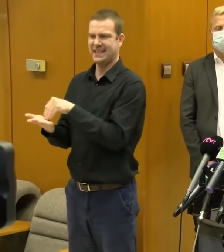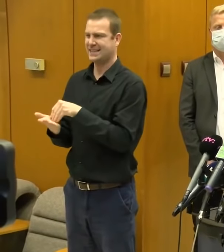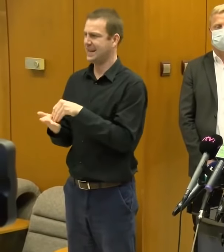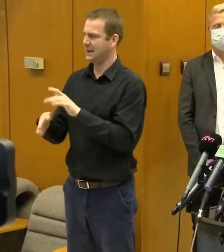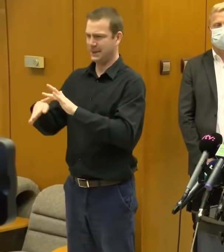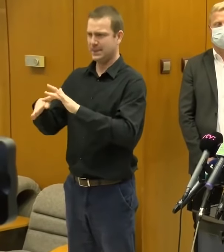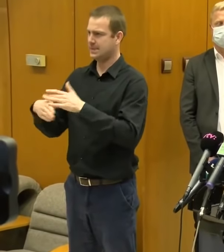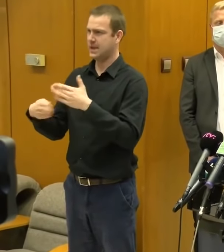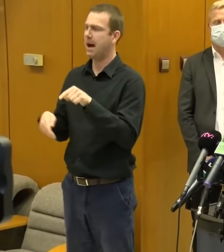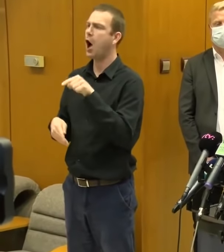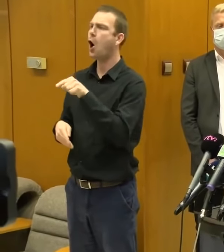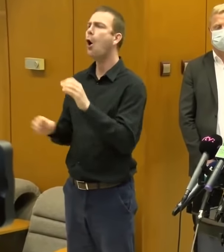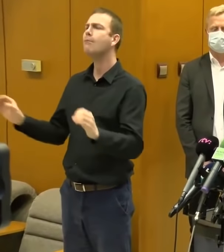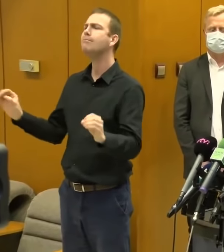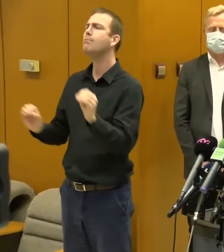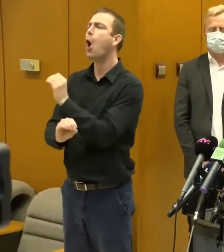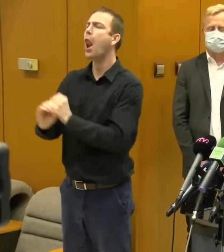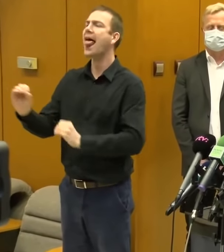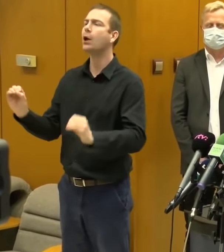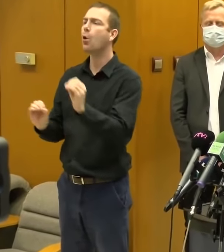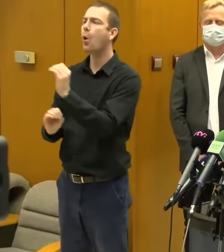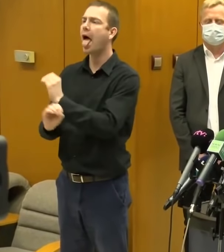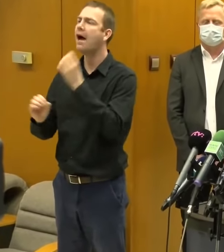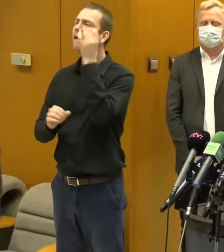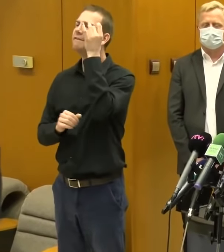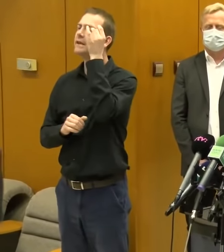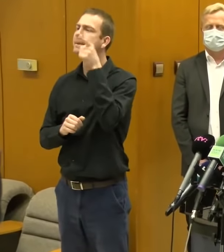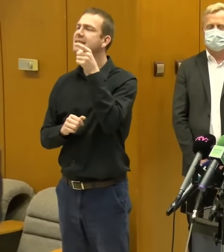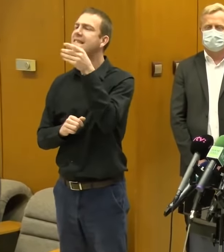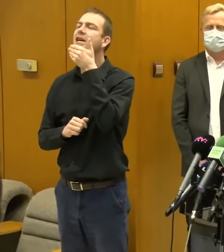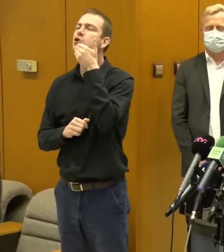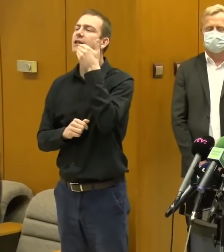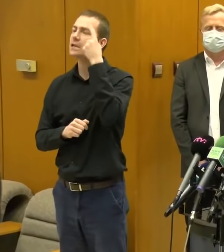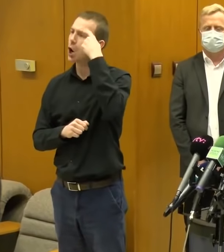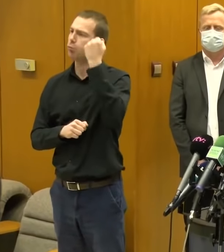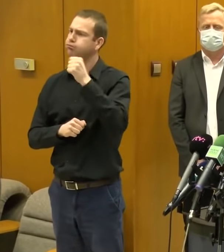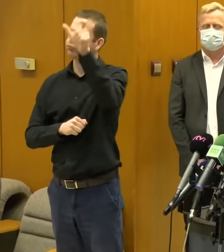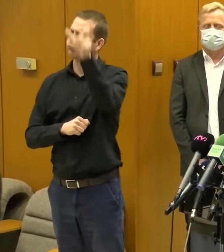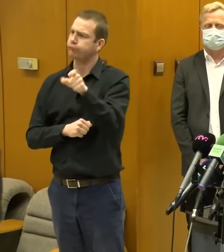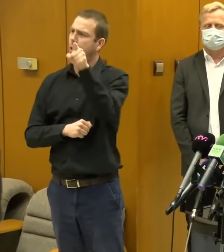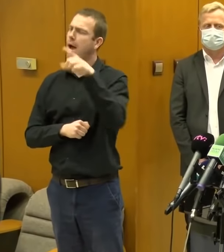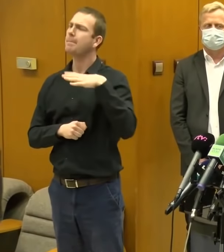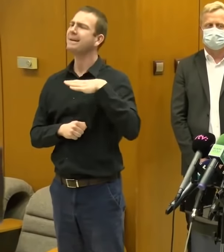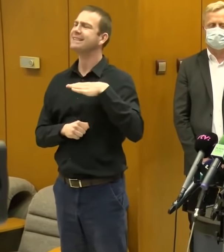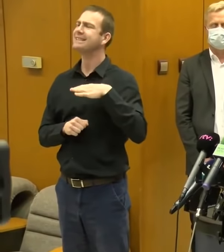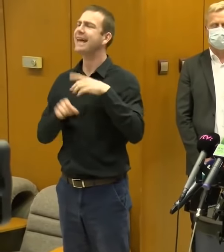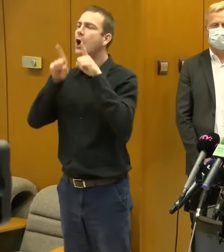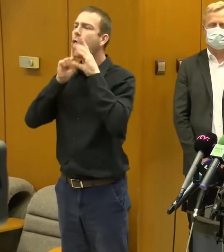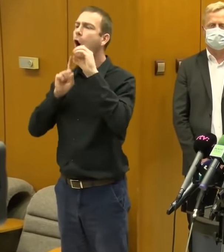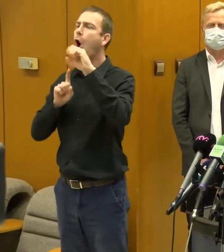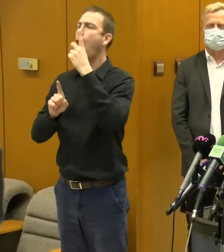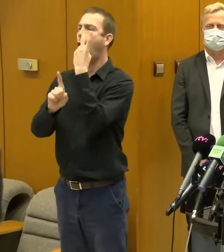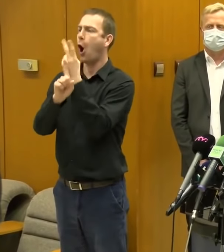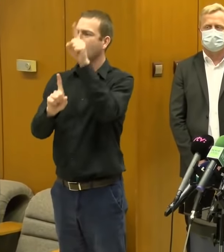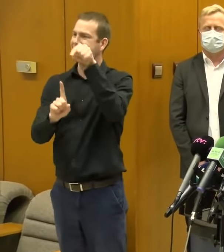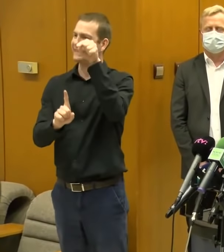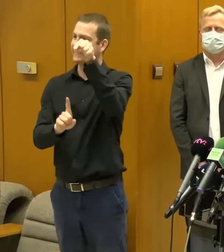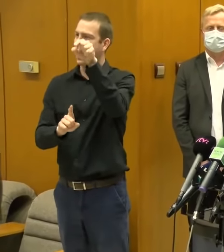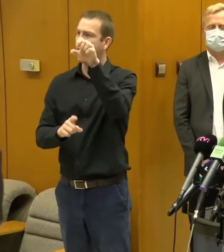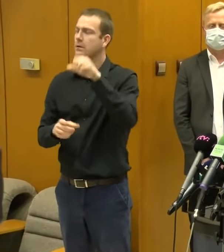to molekula, ktorá pochádza z dielne inžiniera Holého z Českej republiky, ale je registrovaný v Spojených štátoch, takže Európska